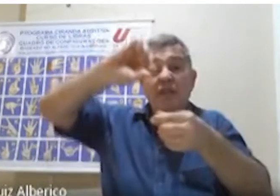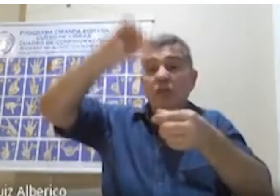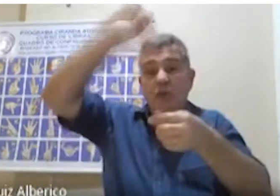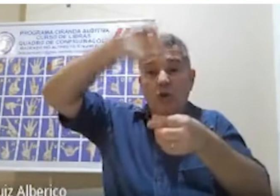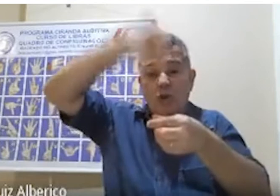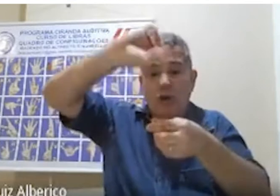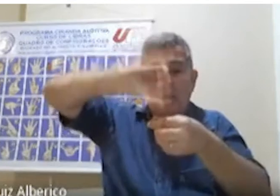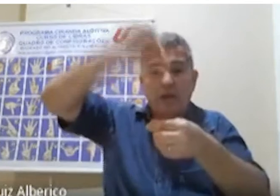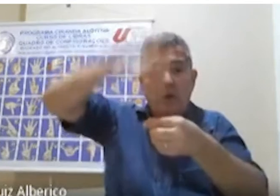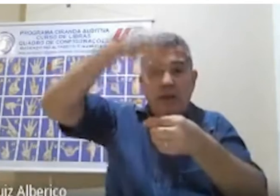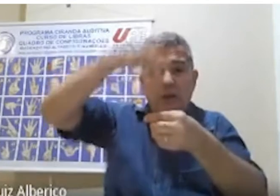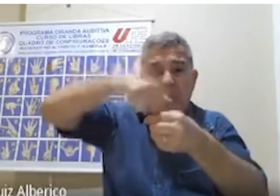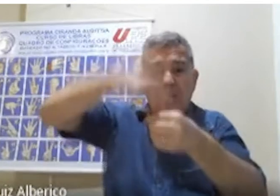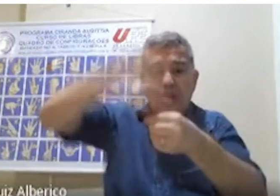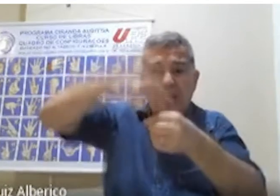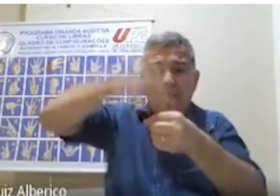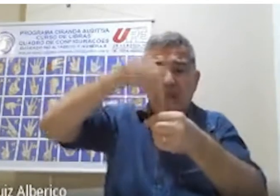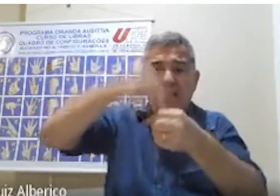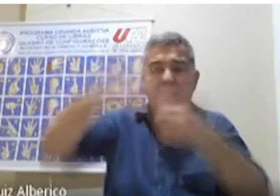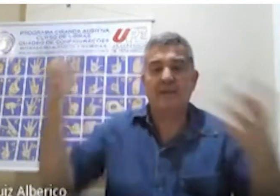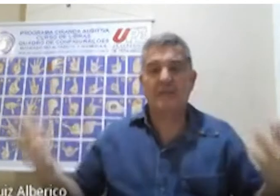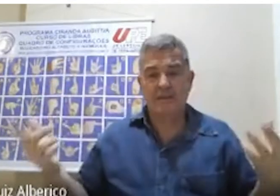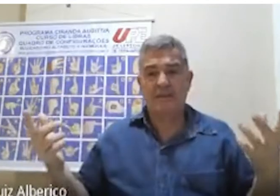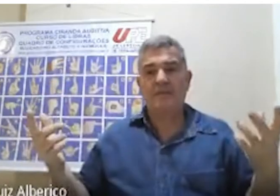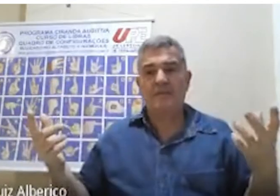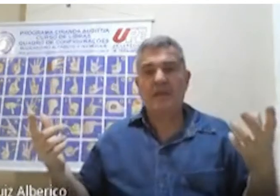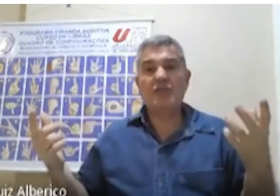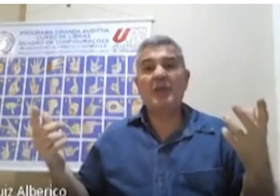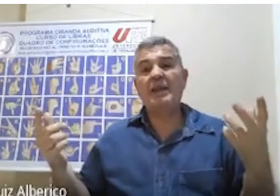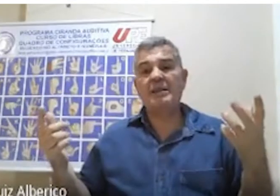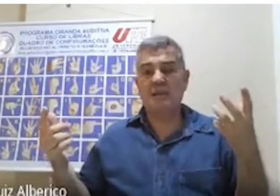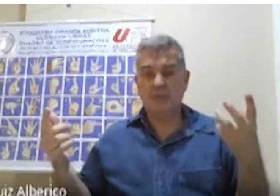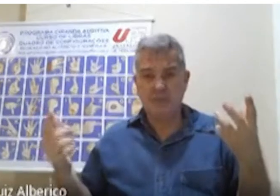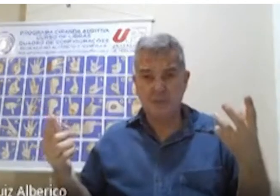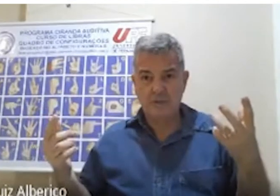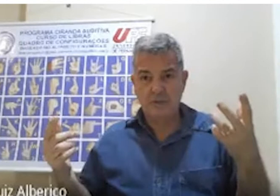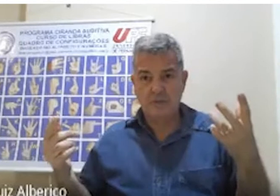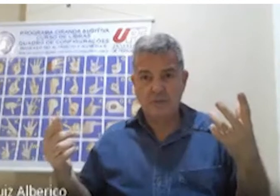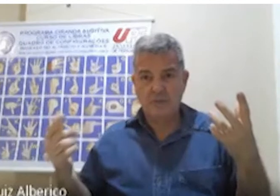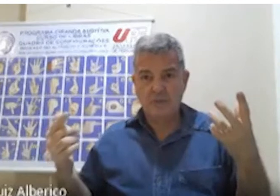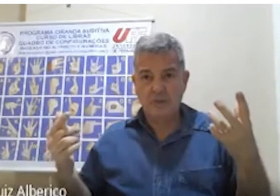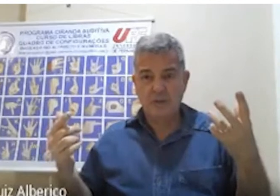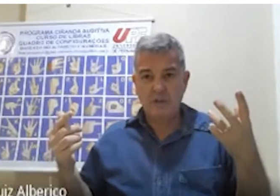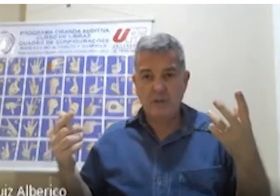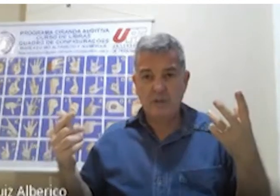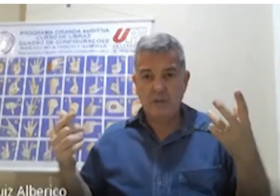a vareta de um motor colocando, jogando para poder injetar e fazer a esmerilhação.